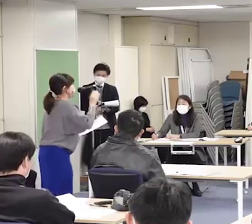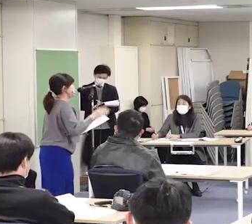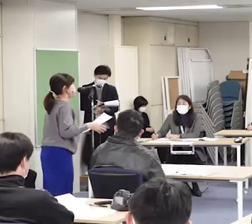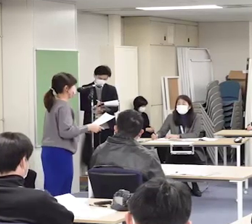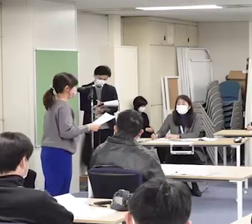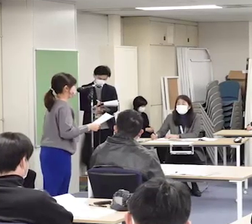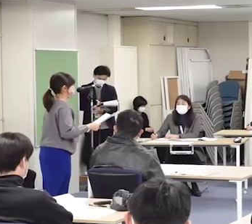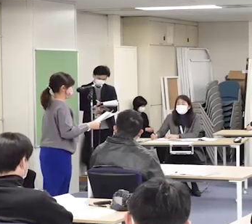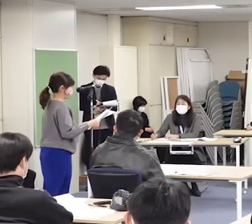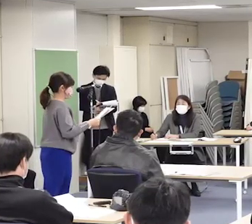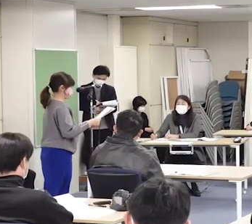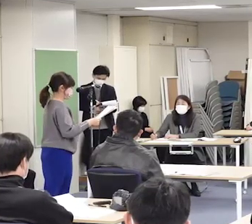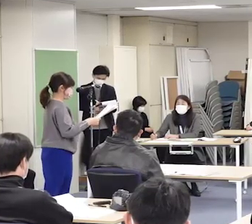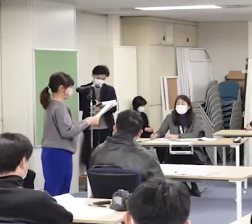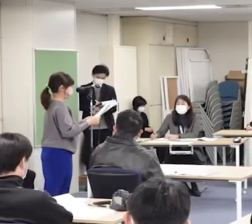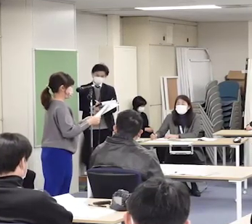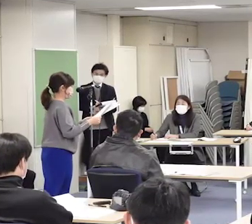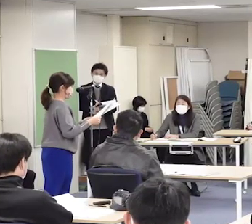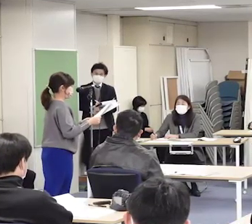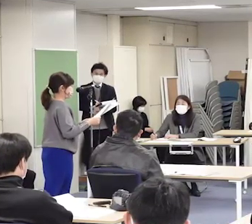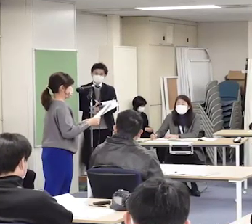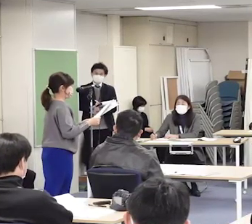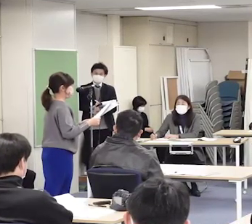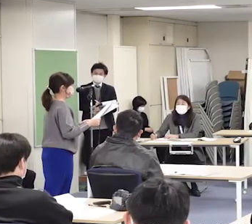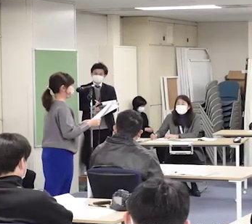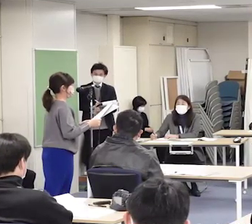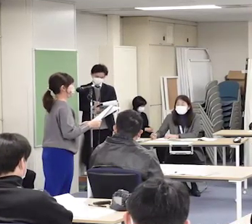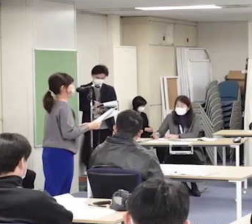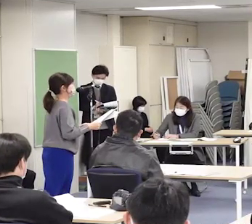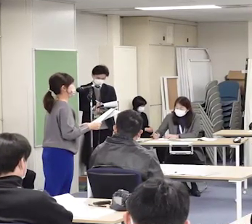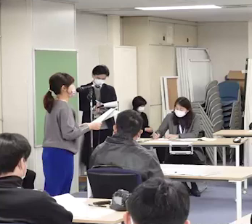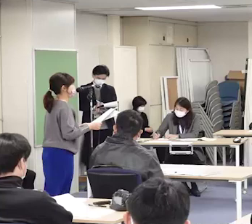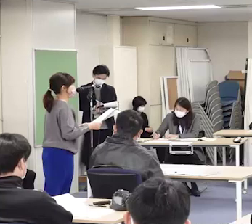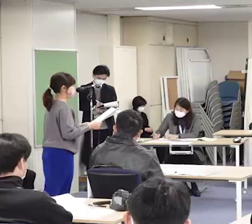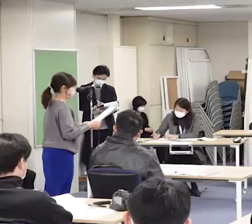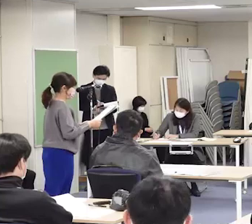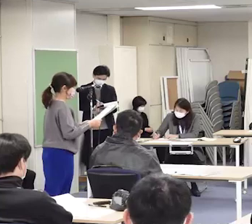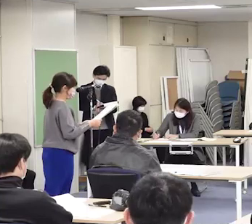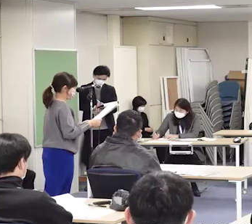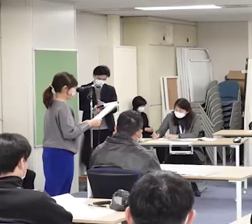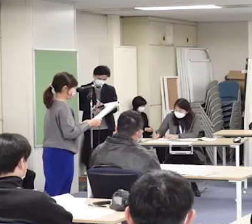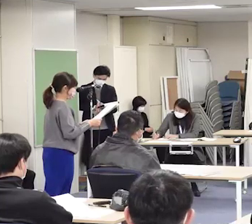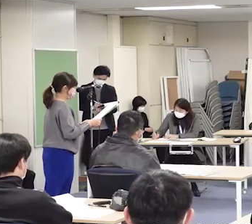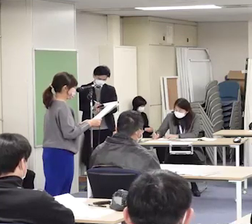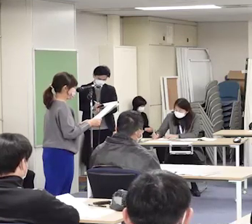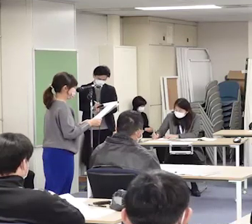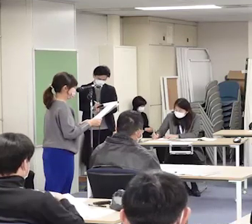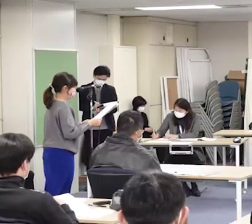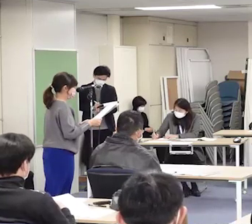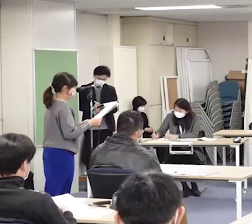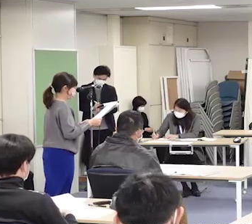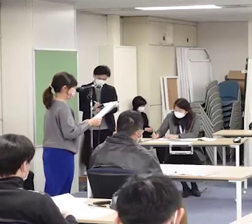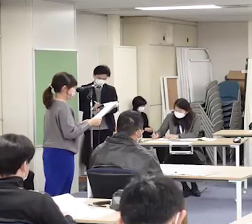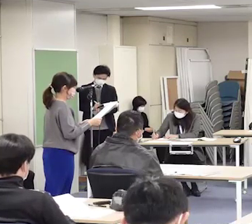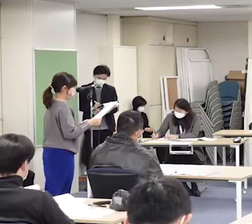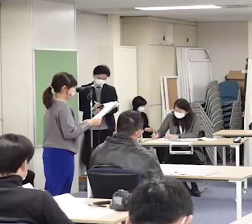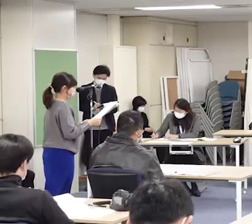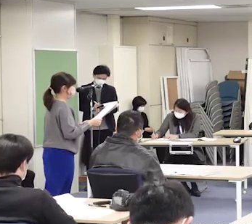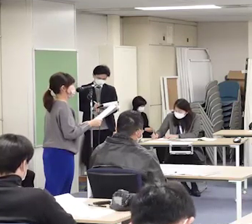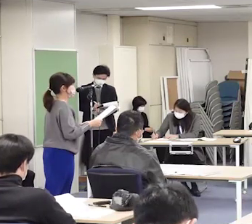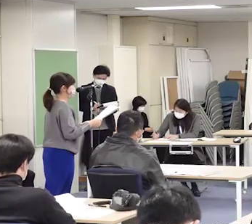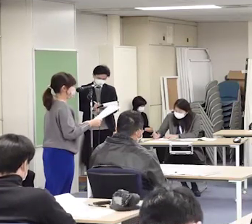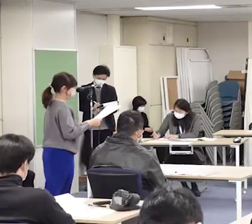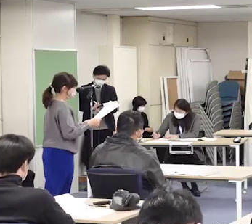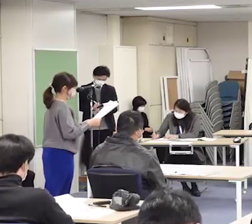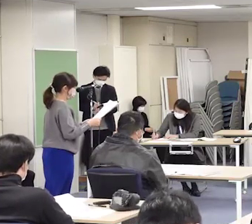何度もすみません、KYT の中西です。待機児童の解消に向けた対策の一つに、今回この保育所支援センターの